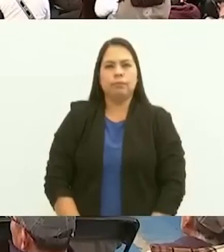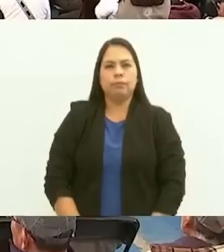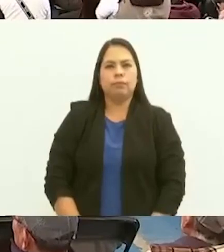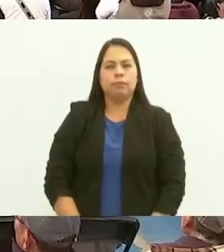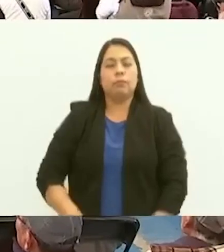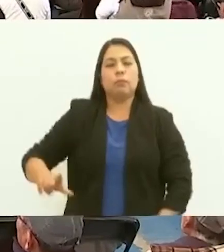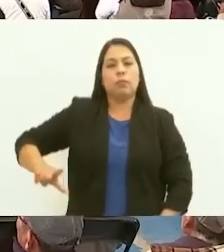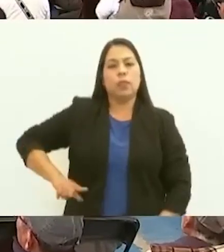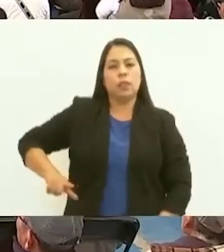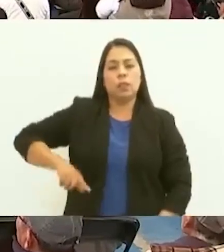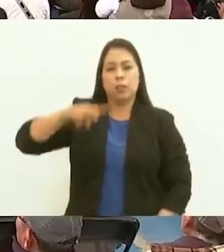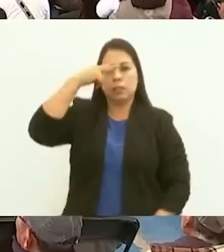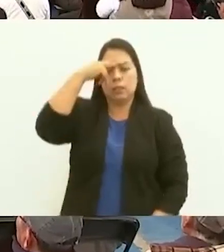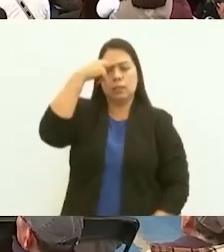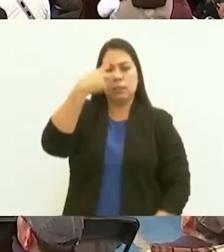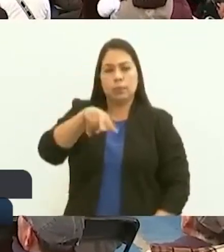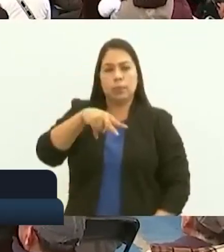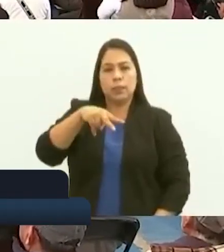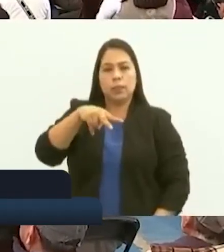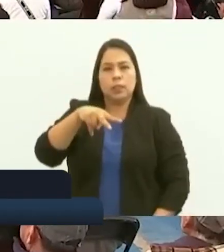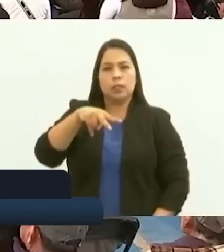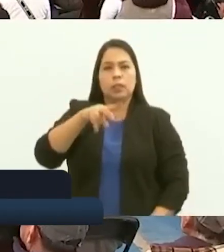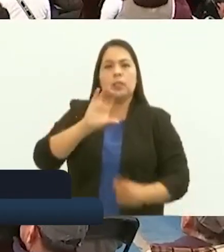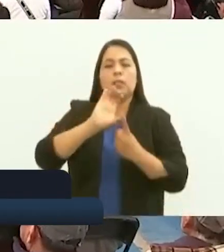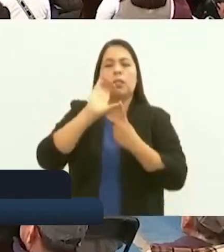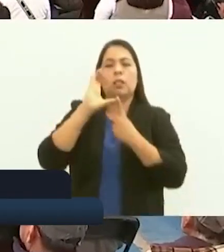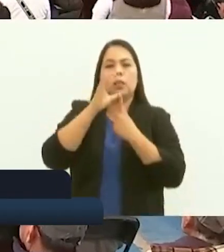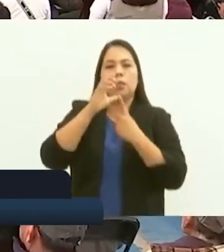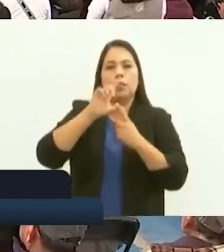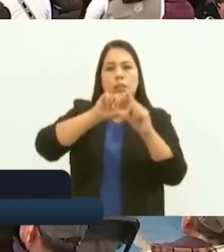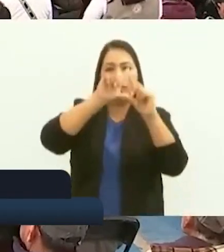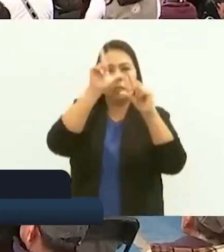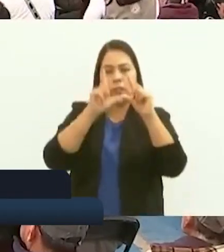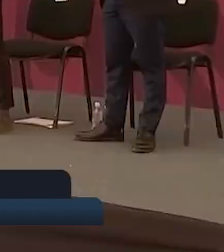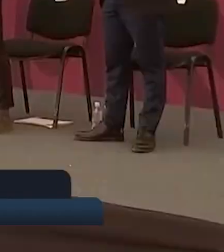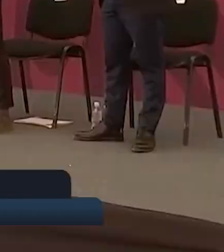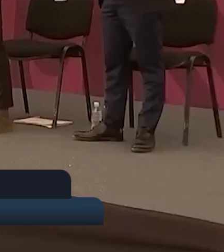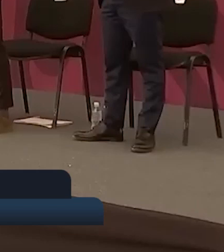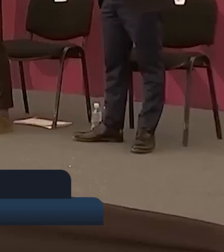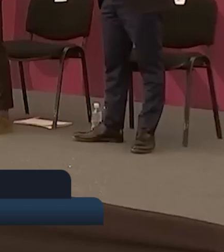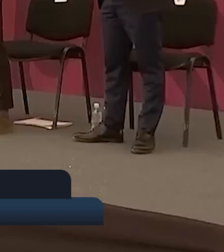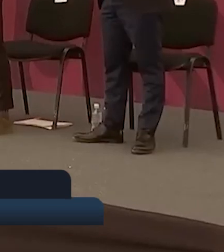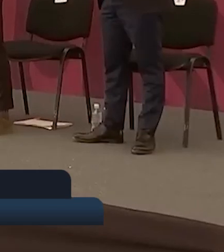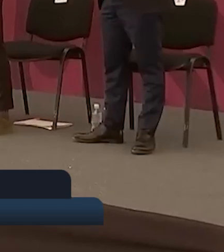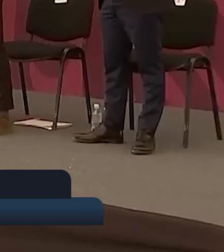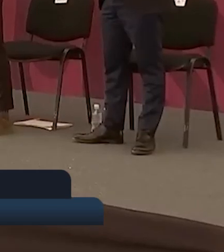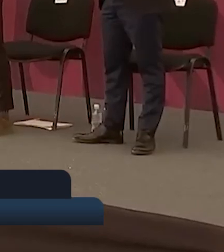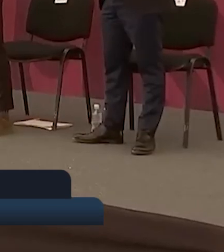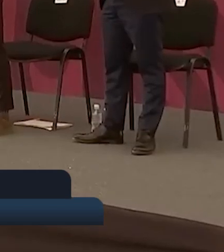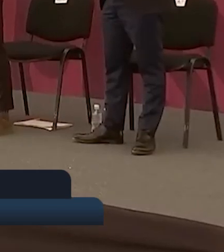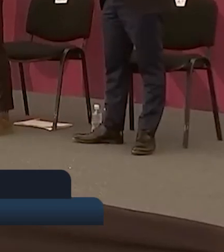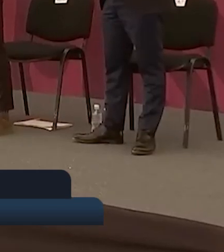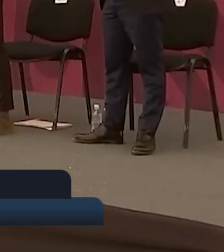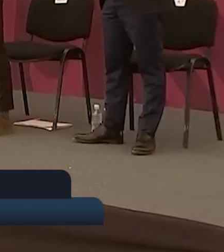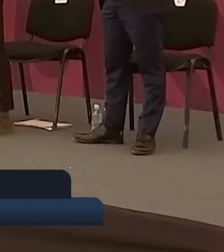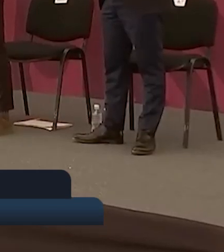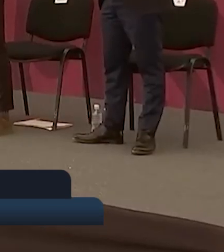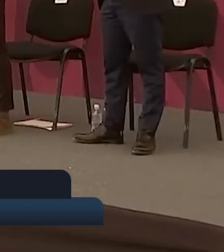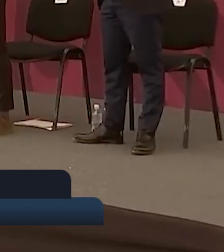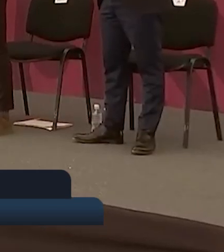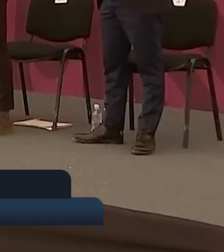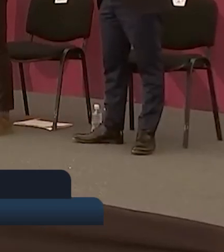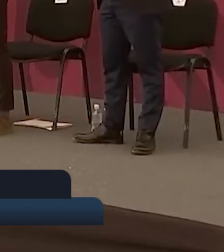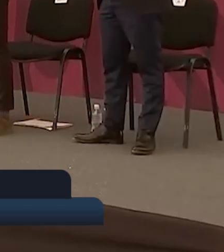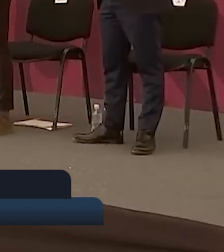Tras la reciente visita del presidente Andrés Manuel López Obrador a Durango, la diputada Sandra Amaya Rosales, presidenta de la Jugo Copo, destacó la